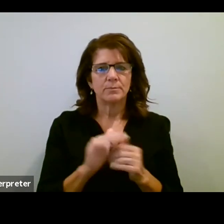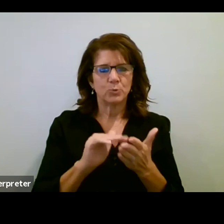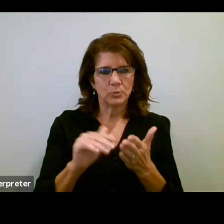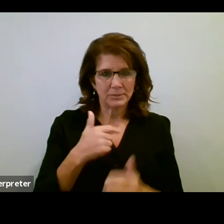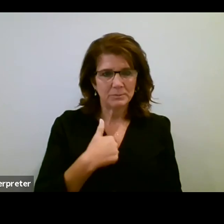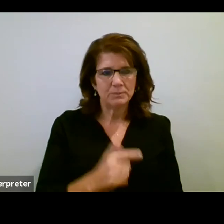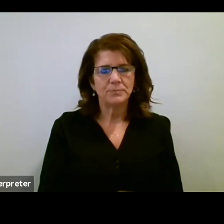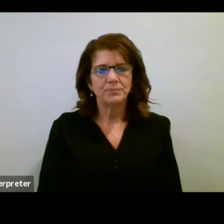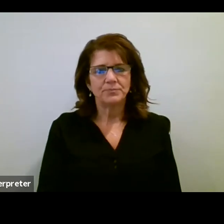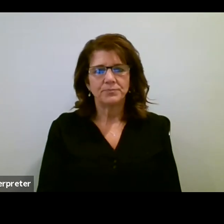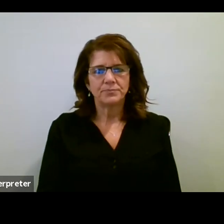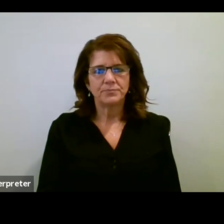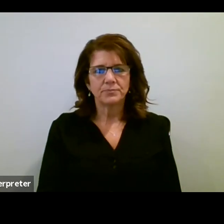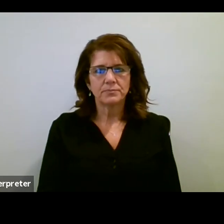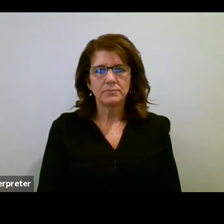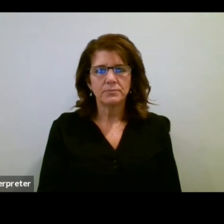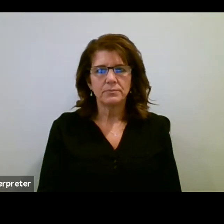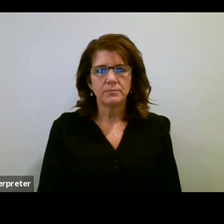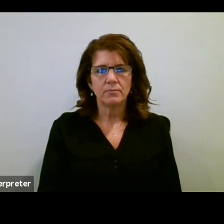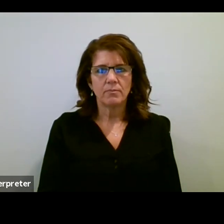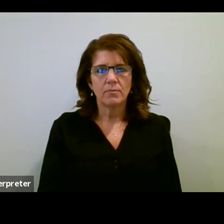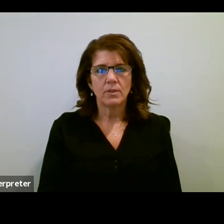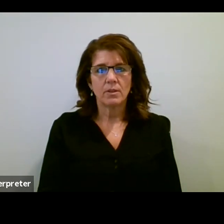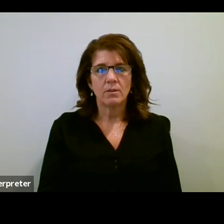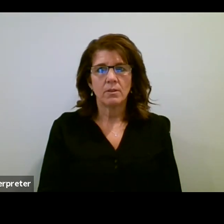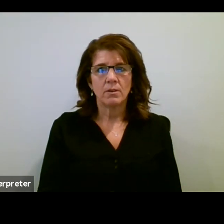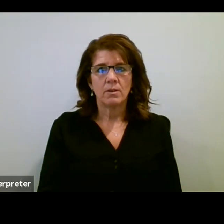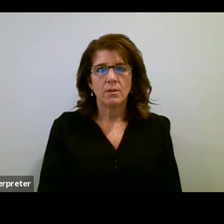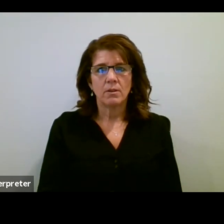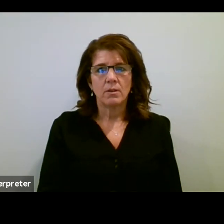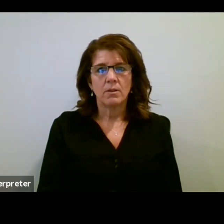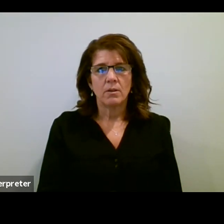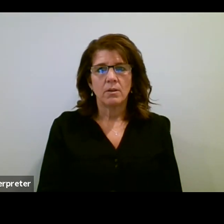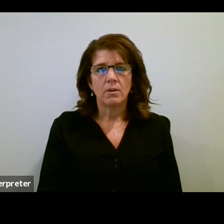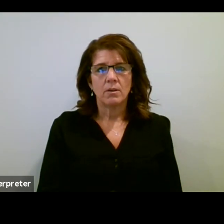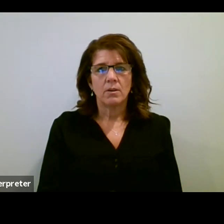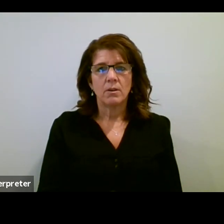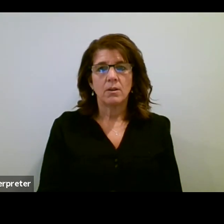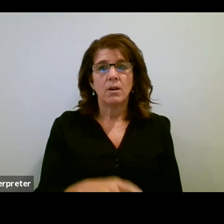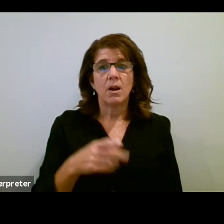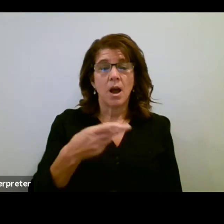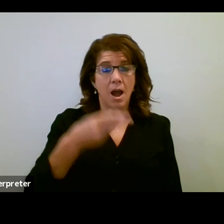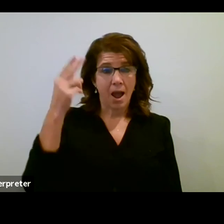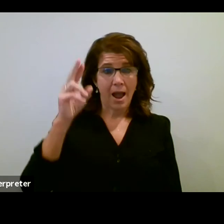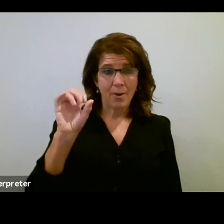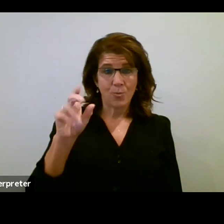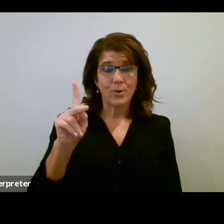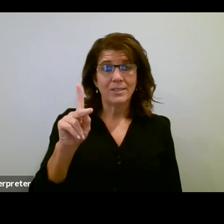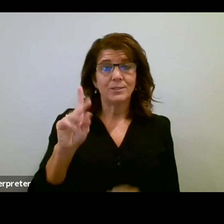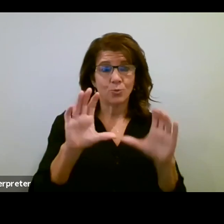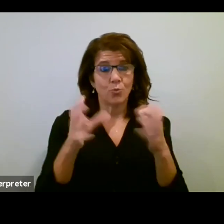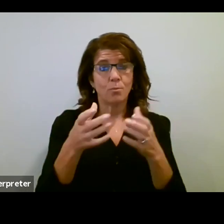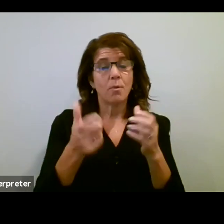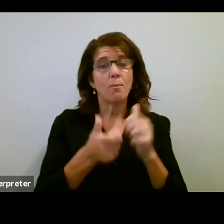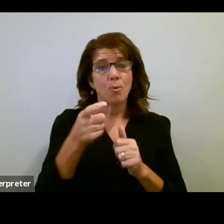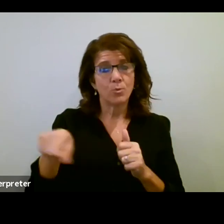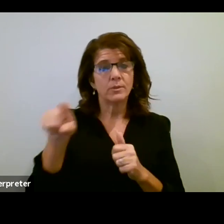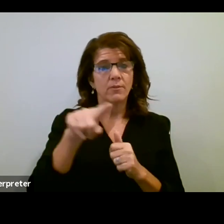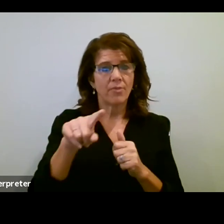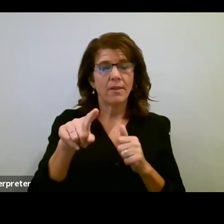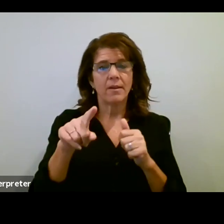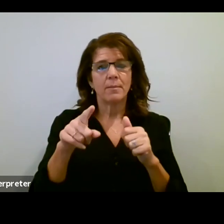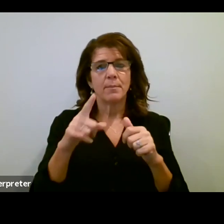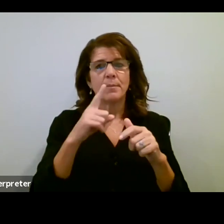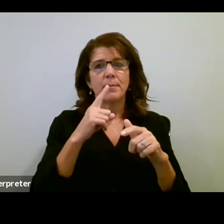Al ser el grupo de mayor riesgo, la mayoría se ha visto enfrentado a largos y estrictos confinamientos, muchas veces acompañados de